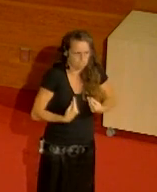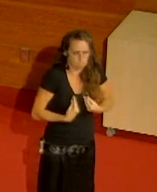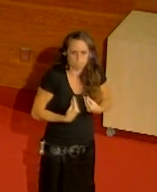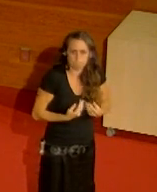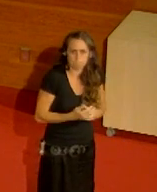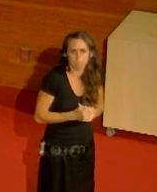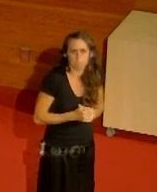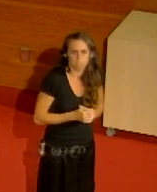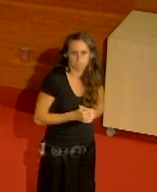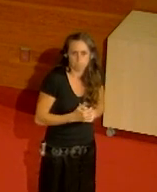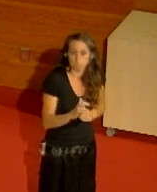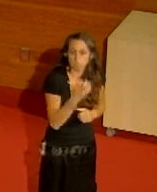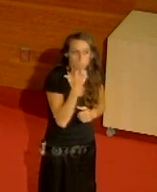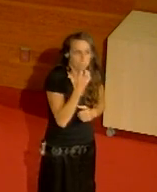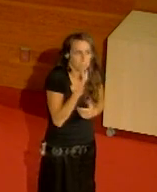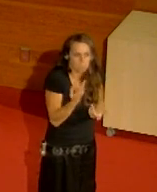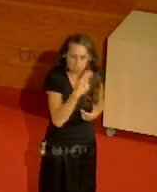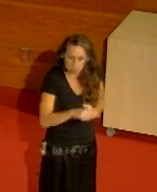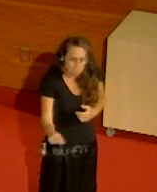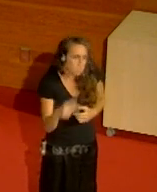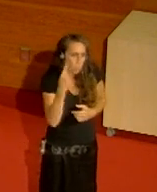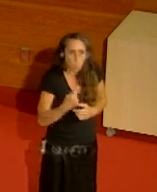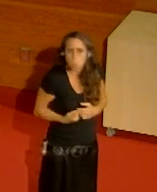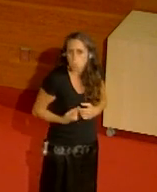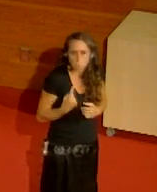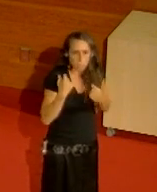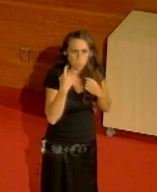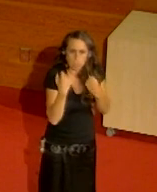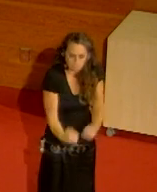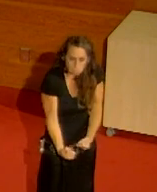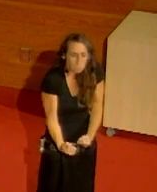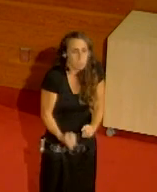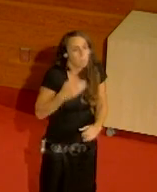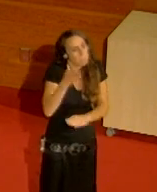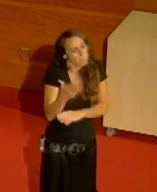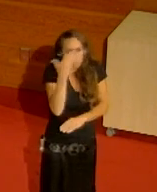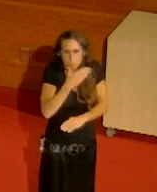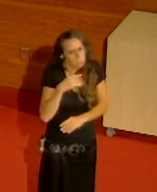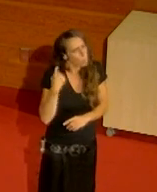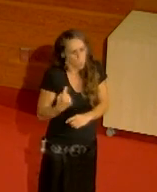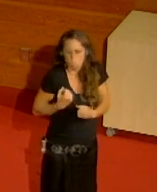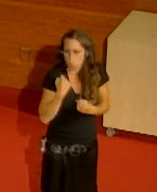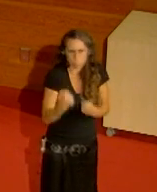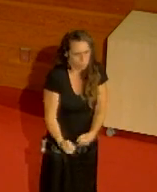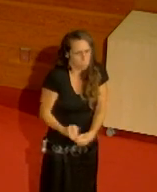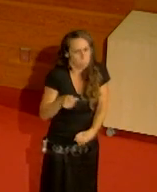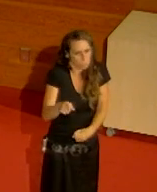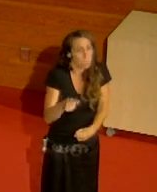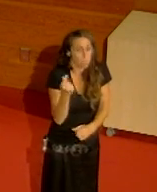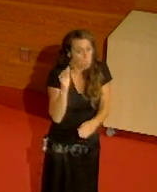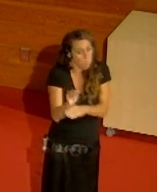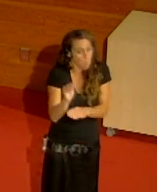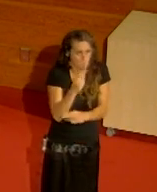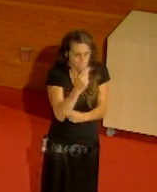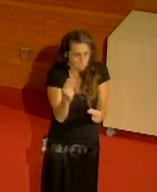los niños ultractoxos van a escuelas Ultra ortodoxas que a pesar de recibir fondos públicos no están obligadas a